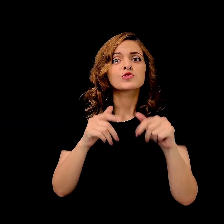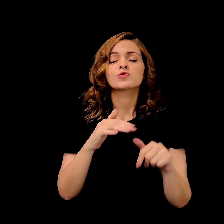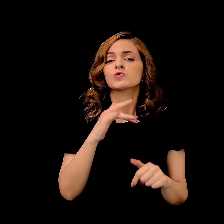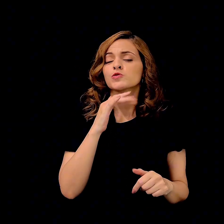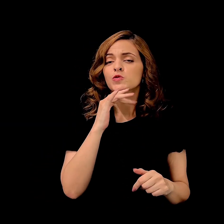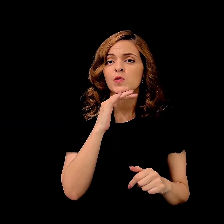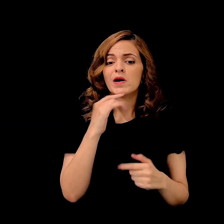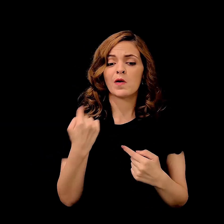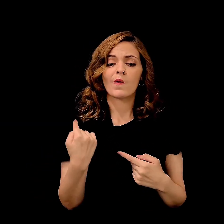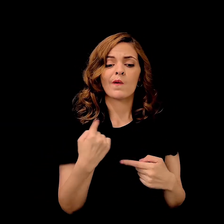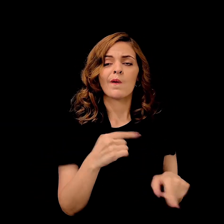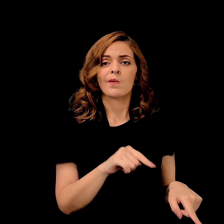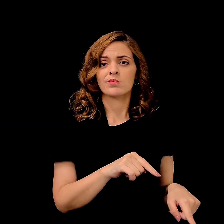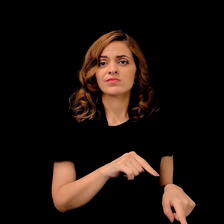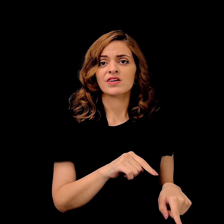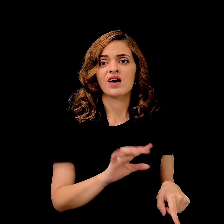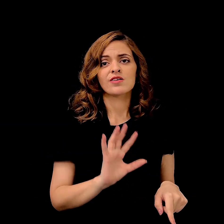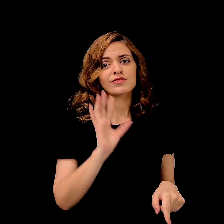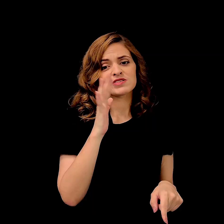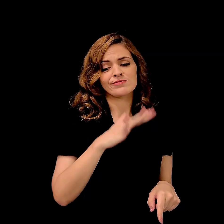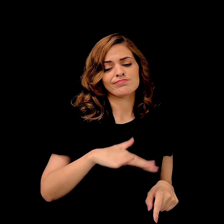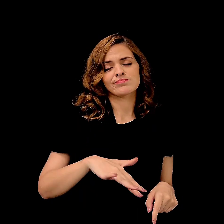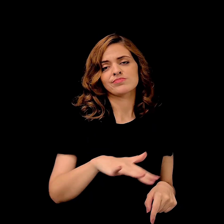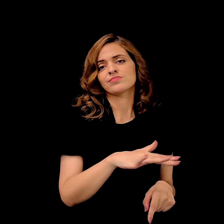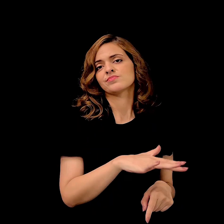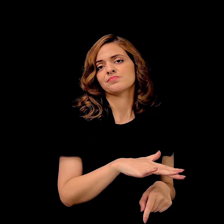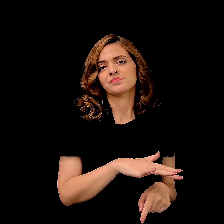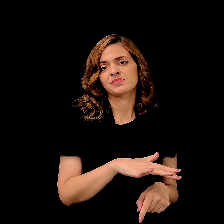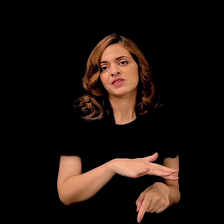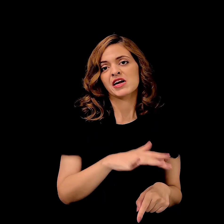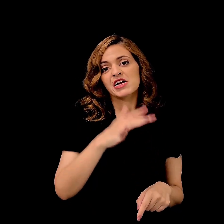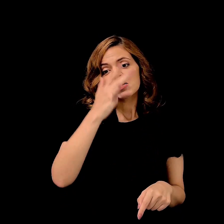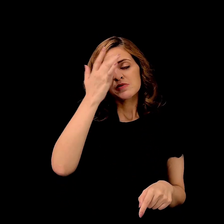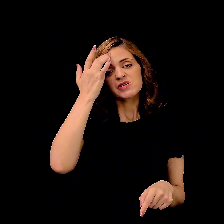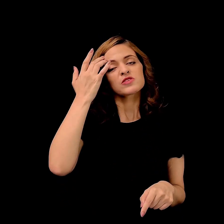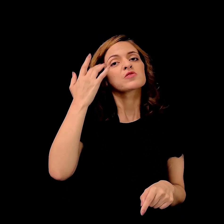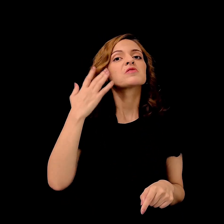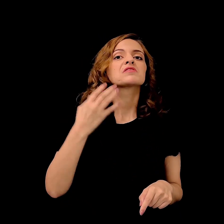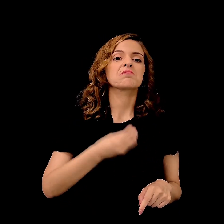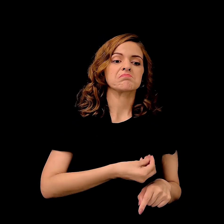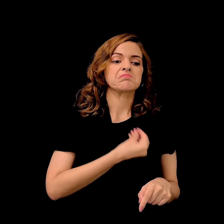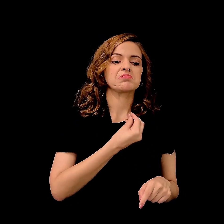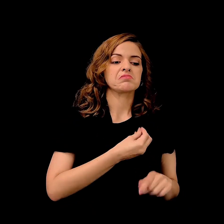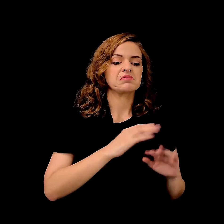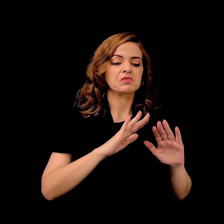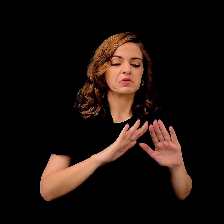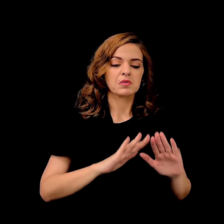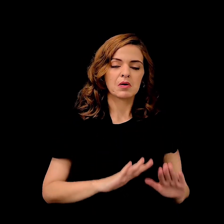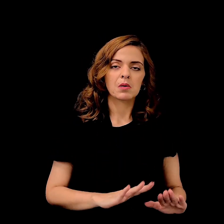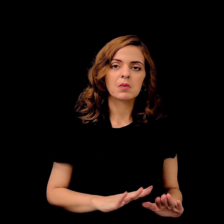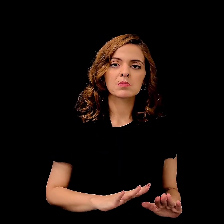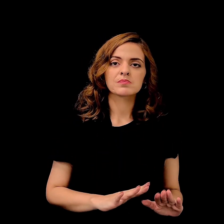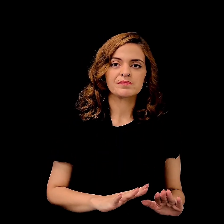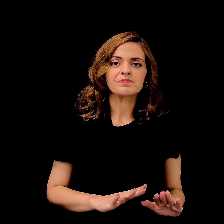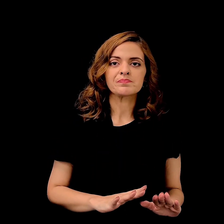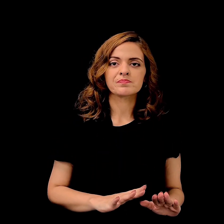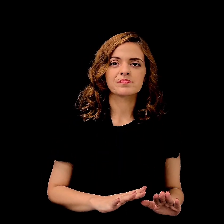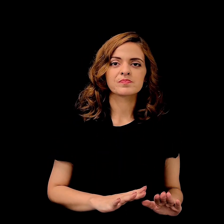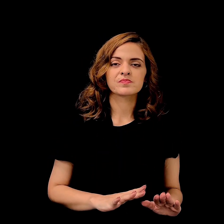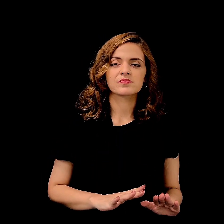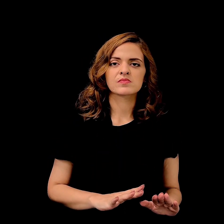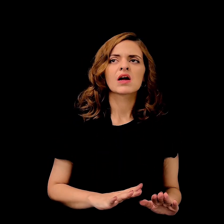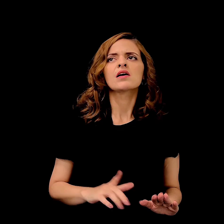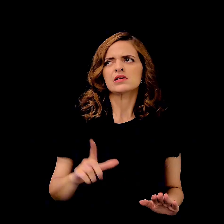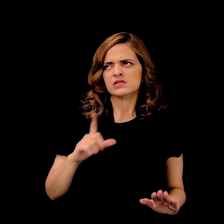perverso, tem nesse mundo. E quem está aqui neste mundo, mesmo que tenha o